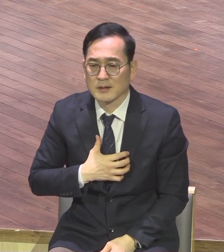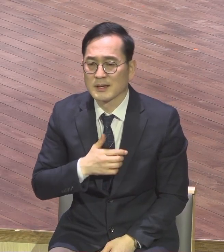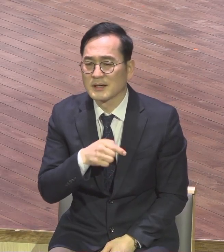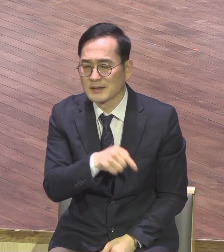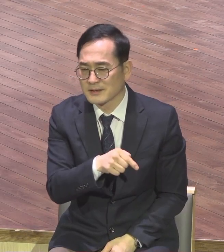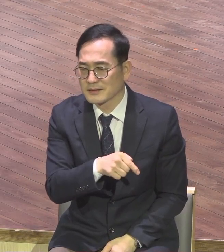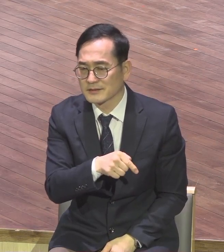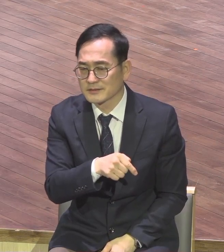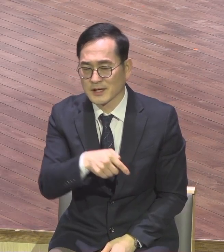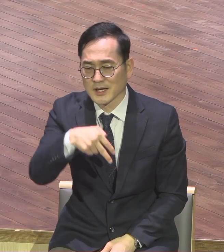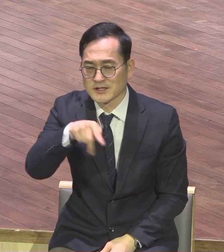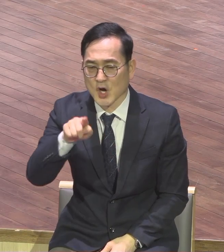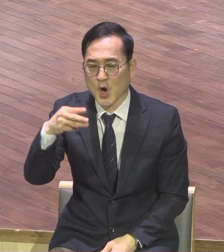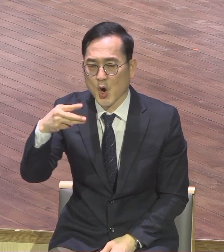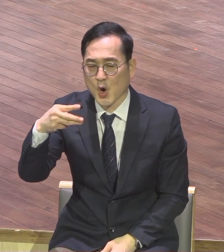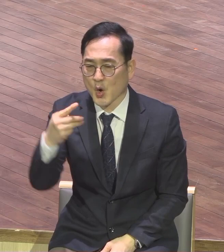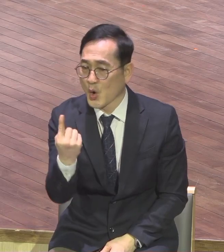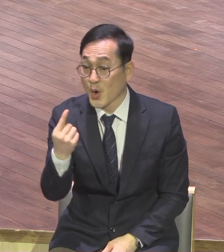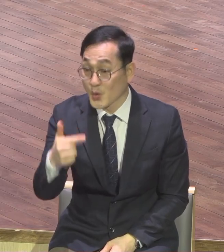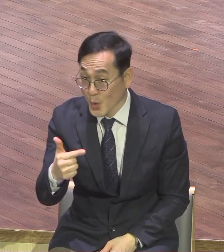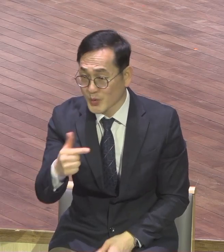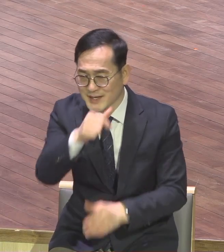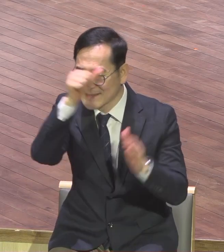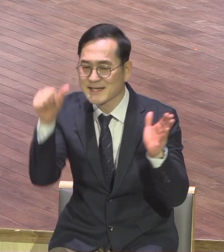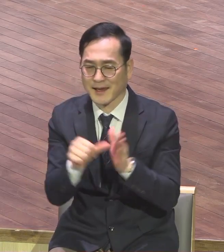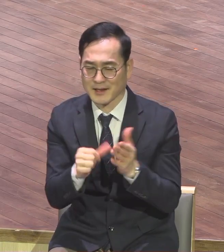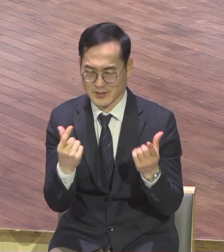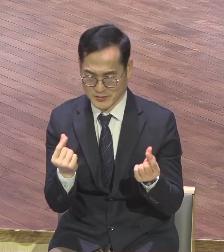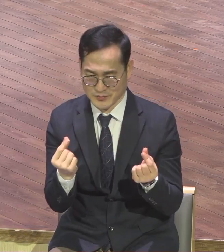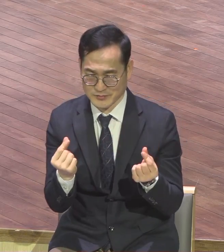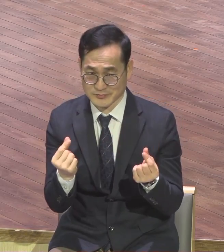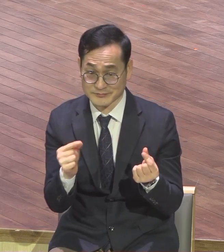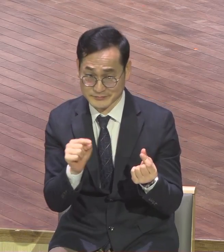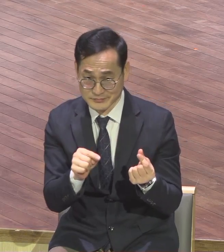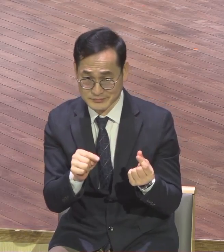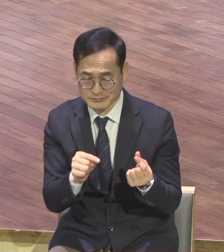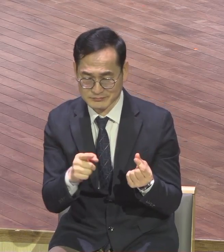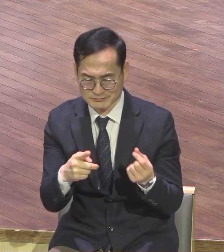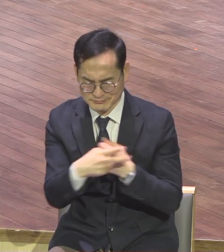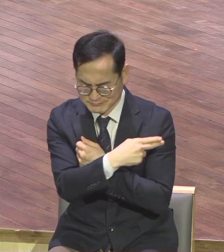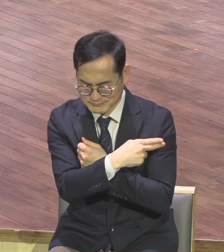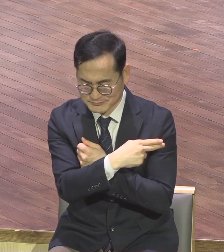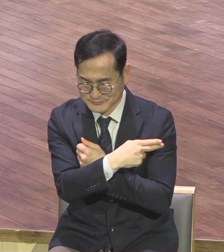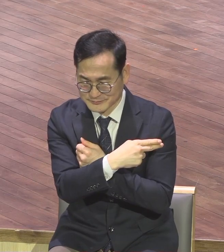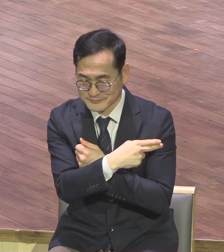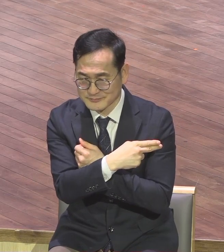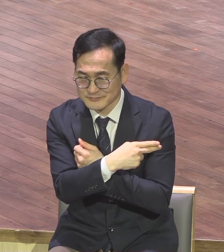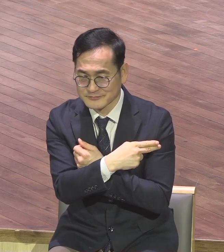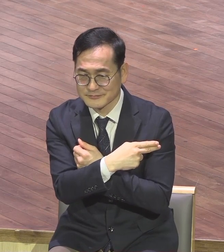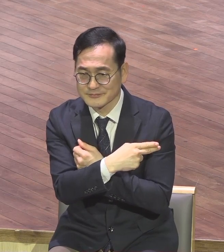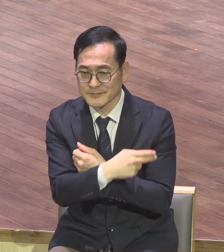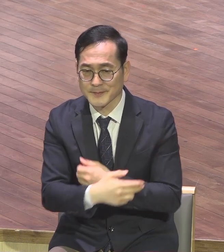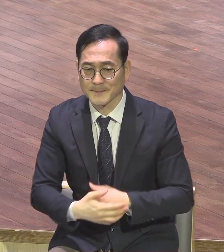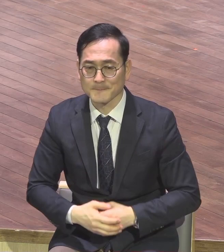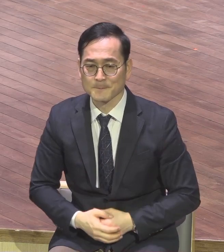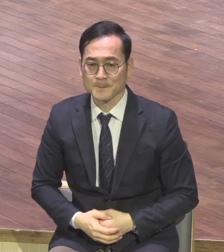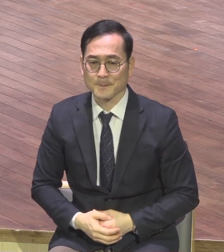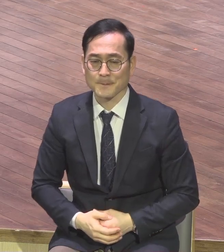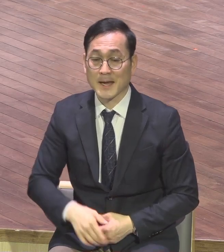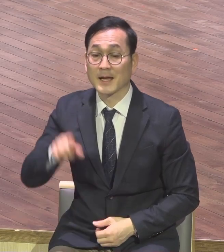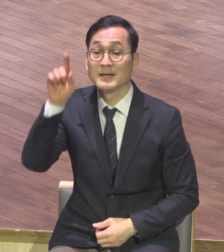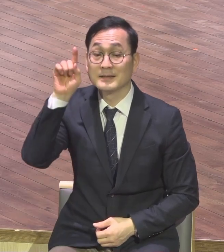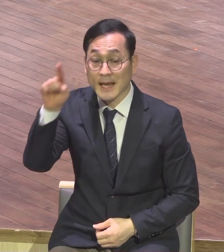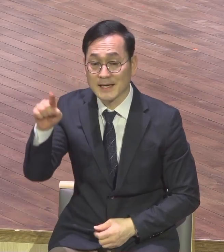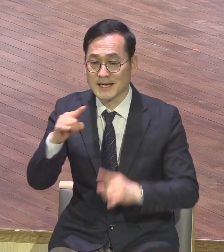그 사단에게 속은 겁니다. 이제 내일 237 치유운동의 첫 발걸음 내딛는 전도 캠프가 이제